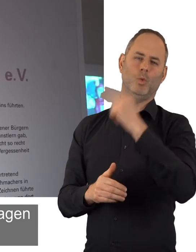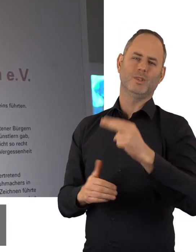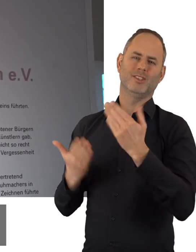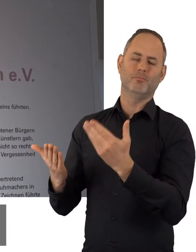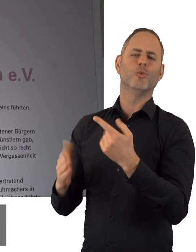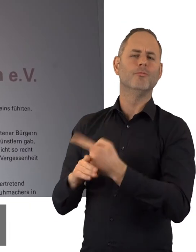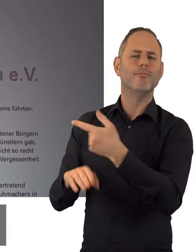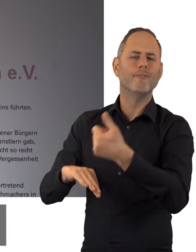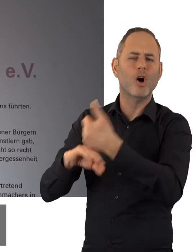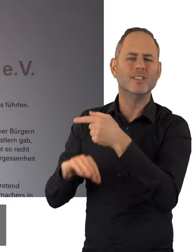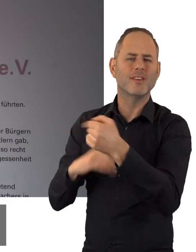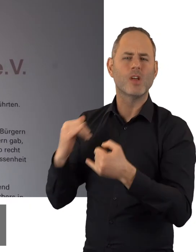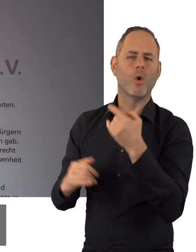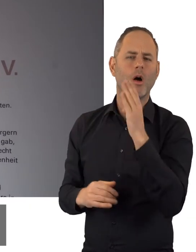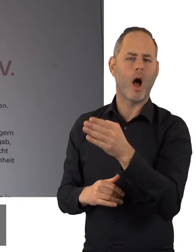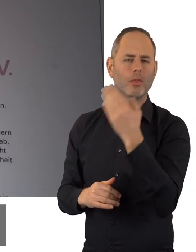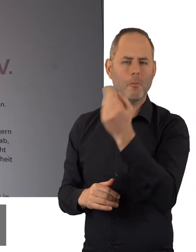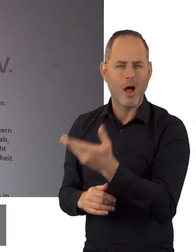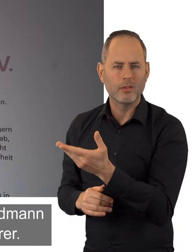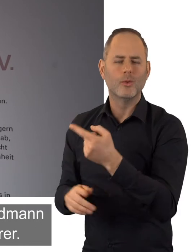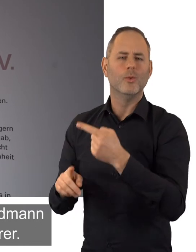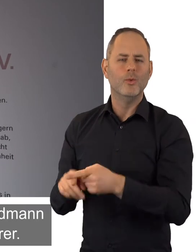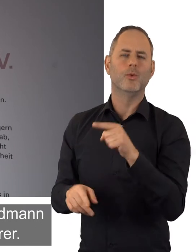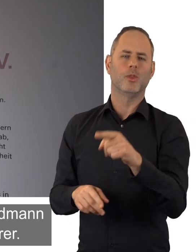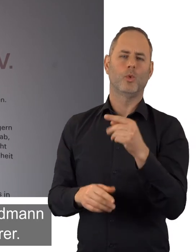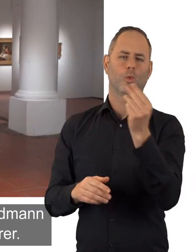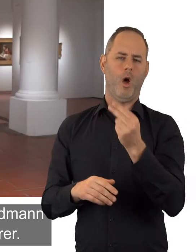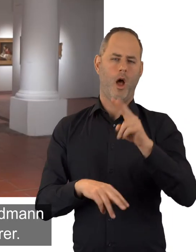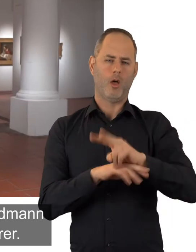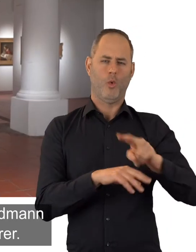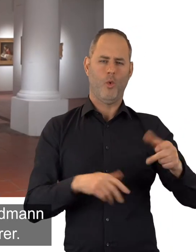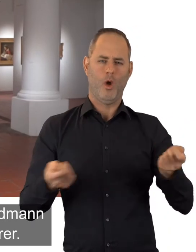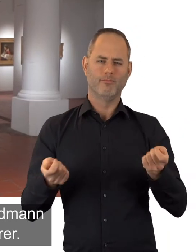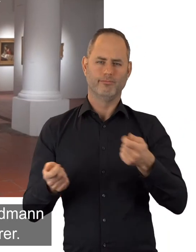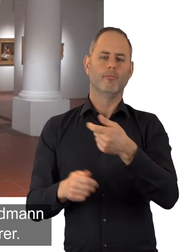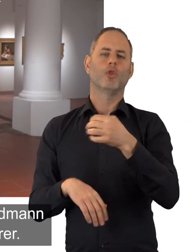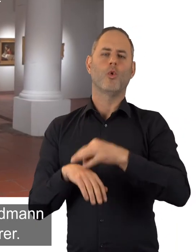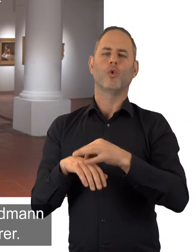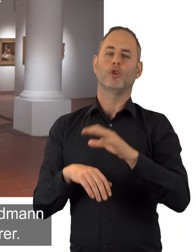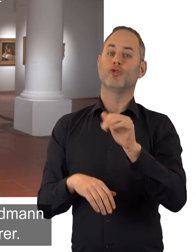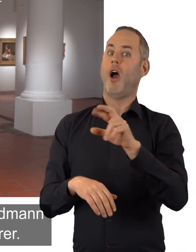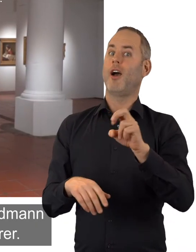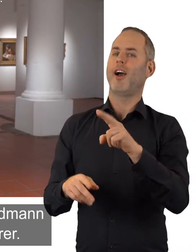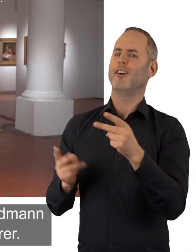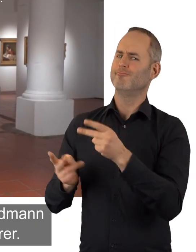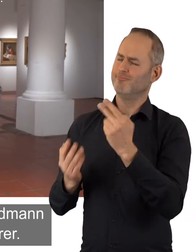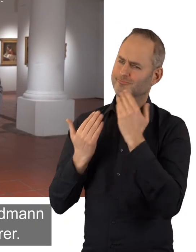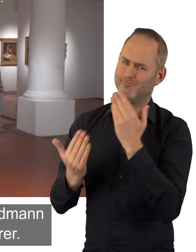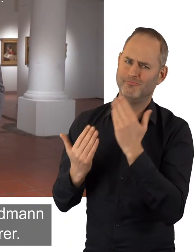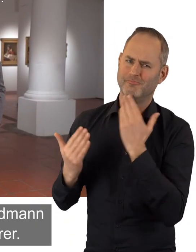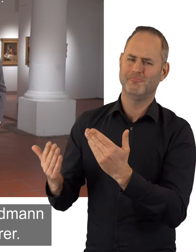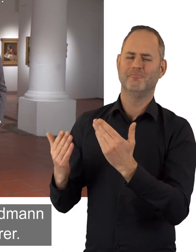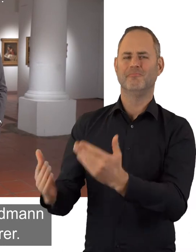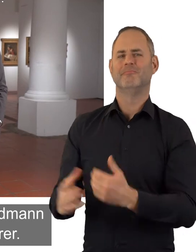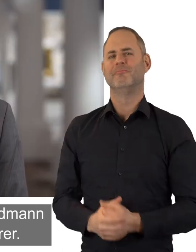Und natürlich den Freunden der Kemptner Museen mit der Vorsitzenden Frau Gratmann und dem Kurator Herrn Dr.